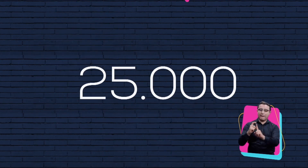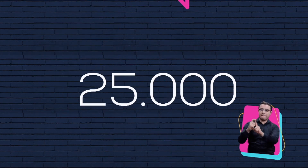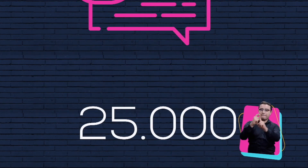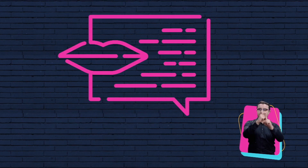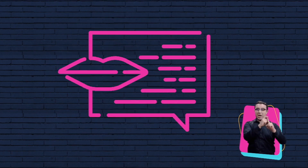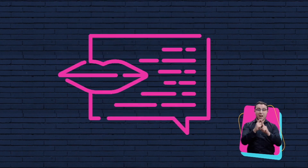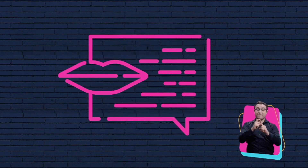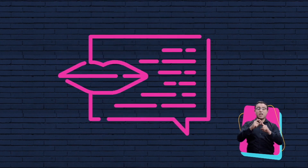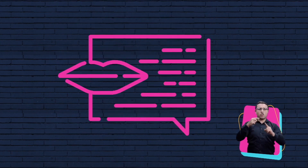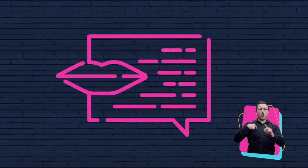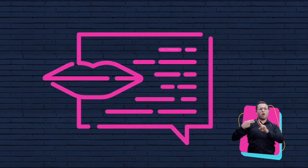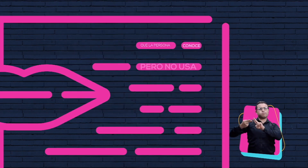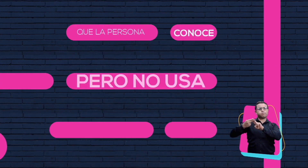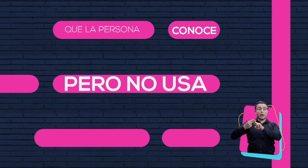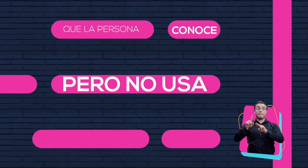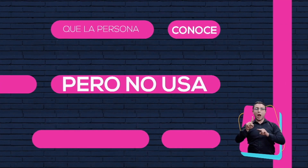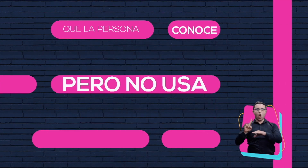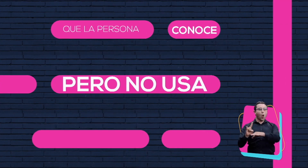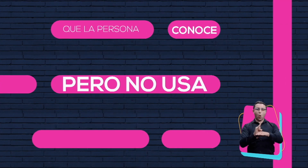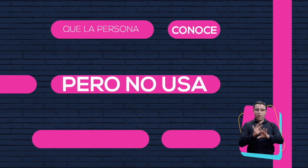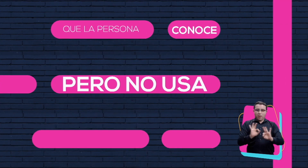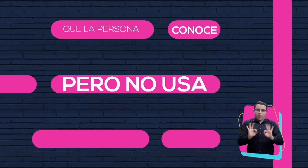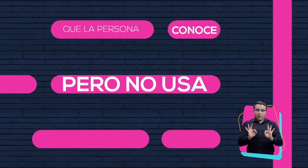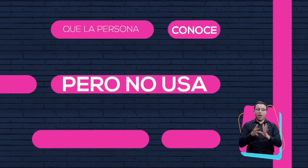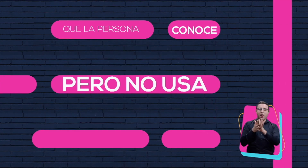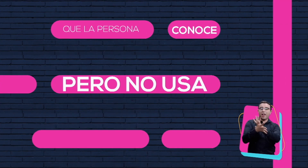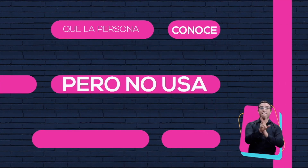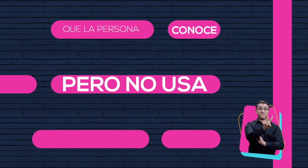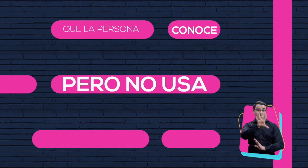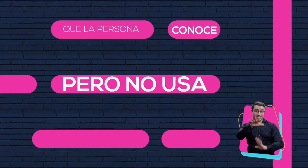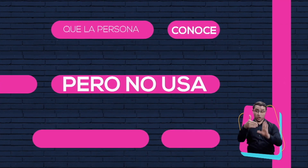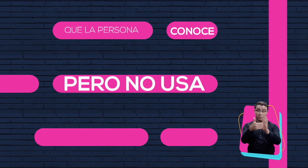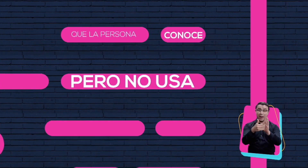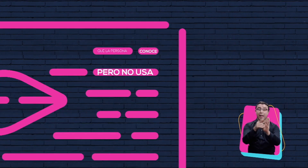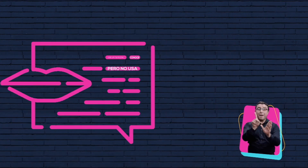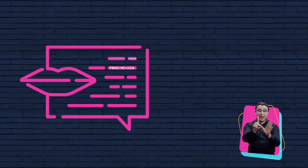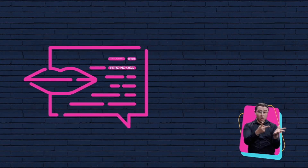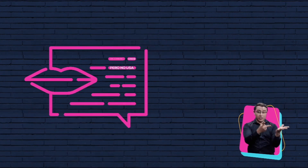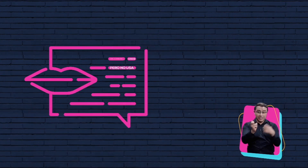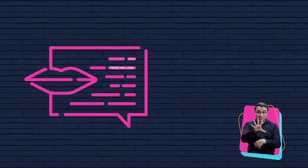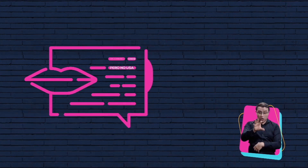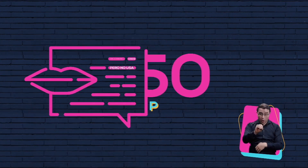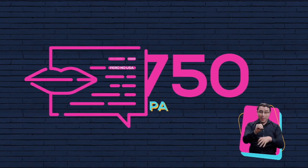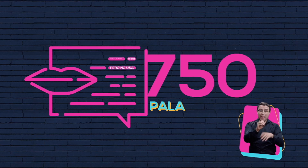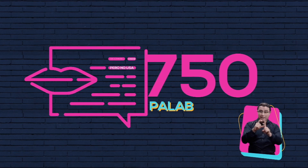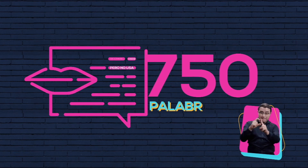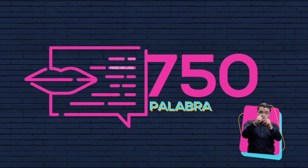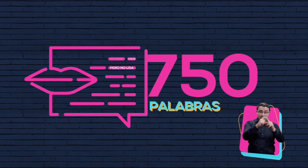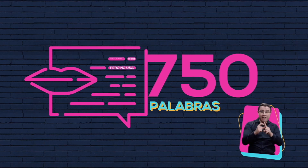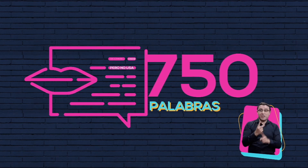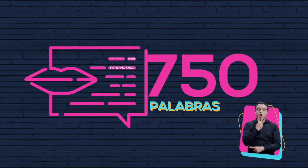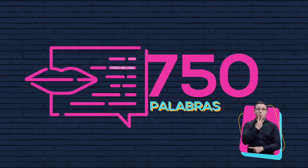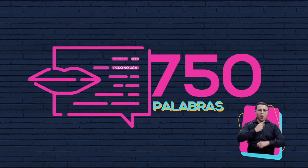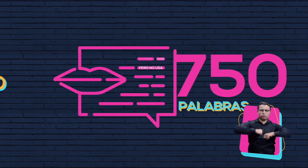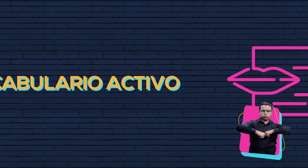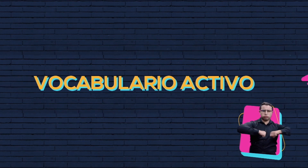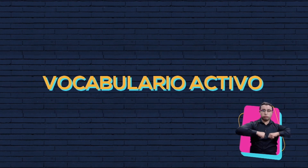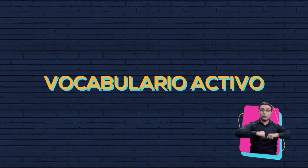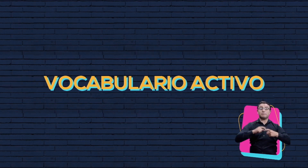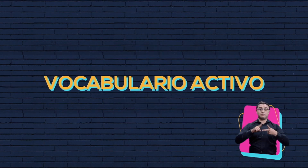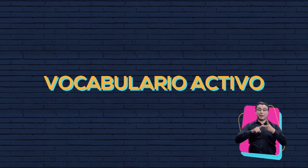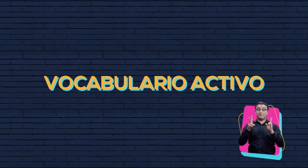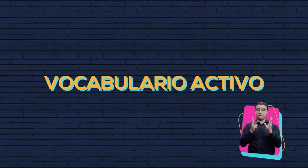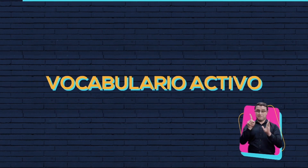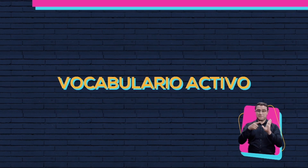25.000 si se incluyen las palabras que la persona conoce pero no usa. Sin embargo, 750 palabras en